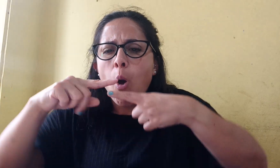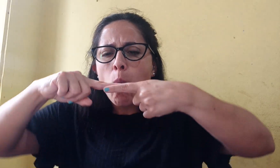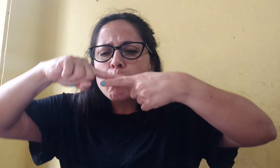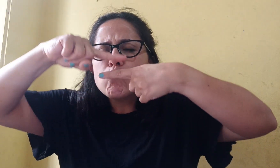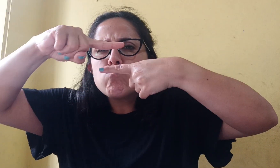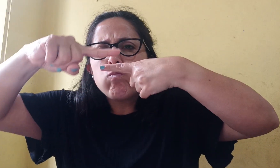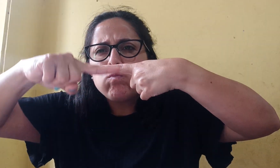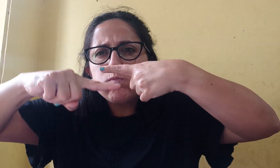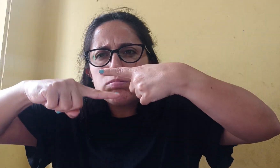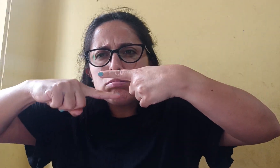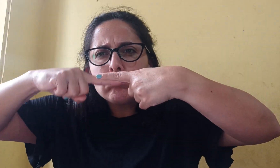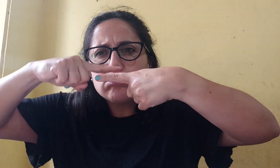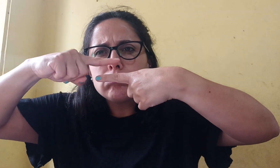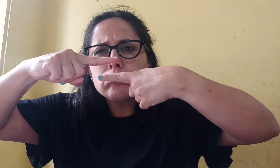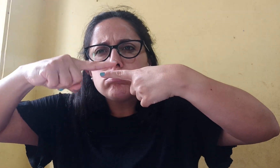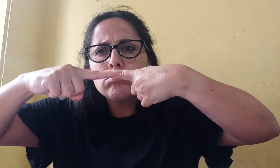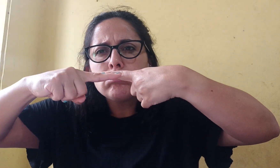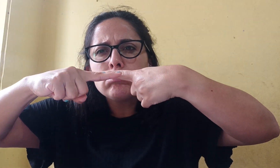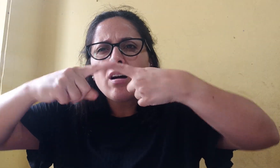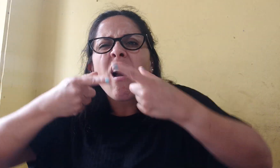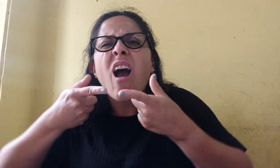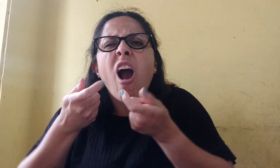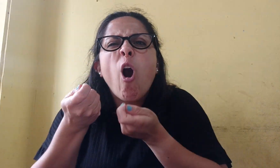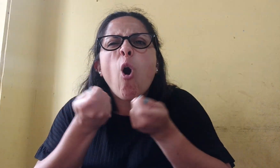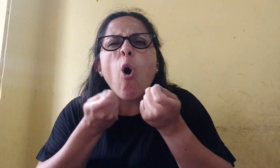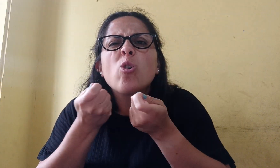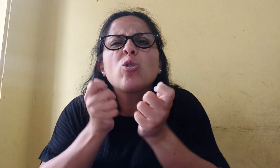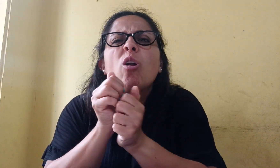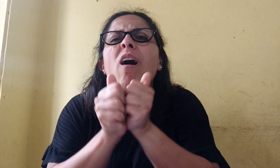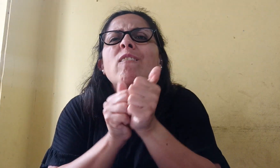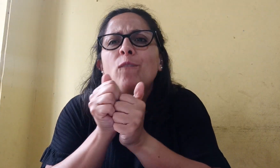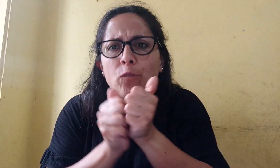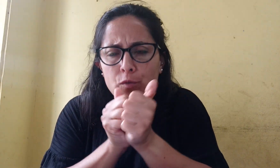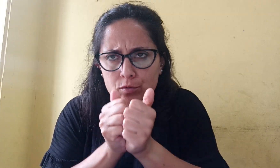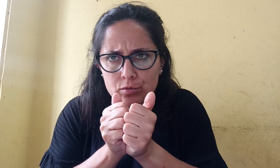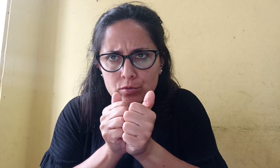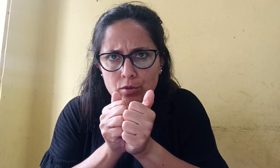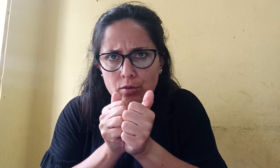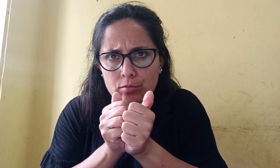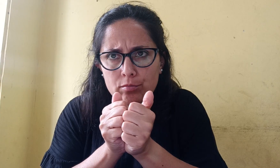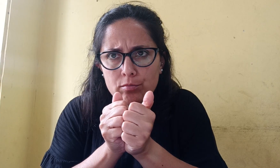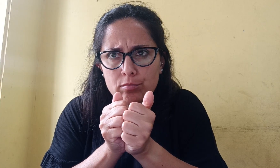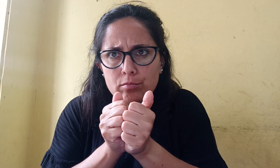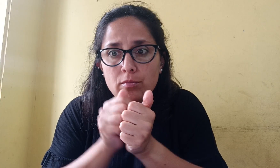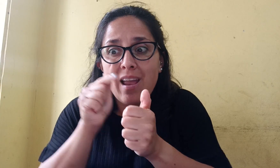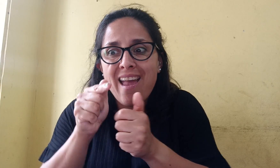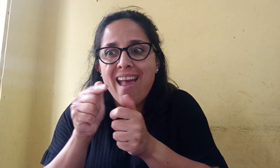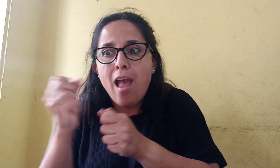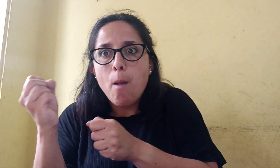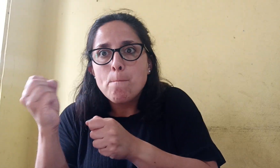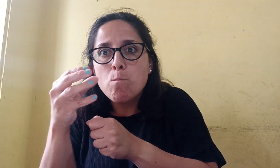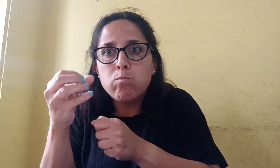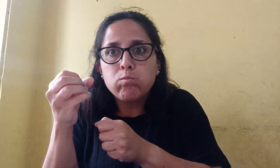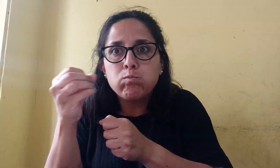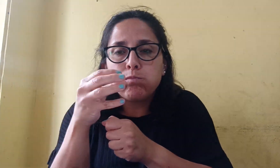que a su vez ayuda a regular las funciones y hace también que el impulso nervioso se conduzca más